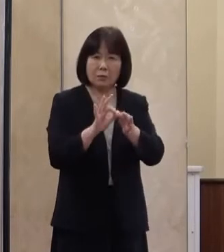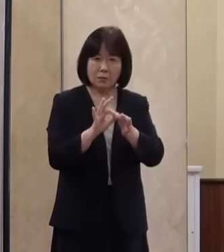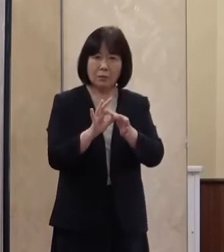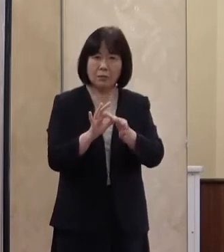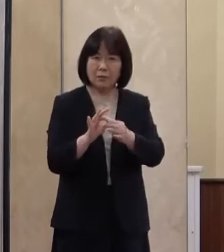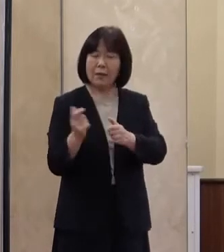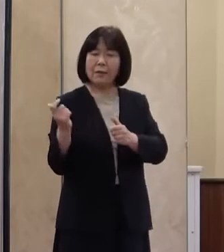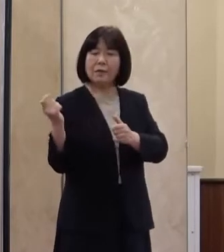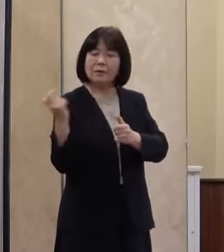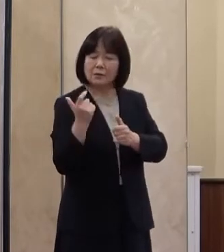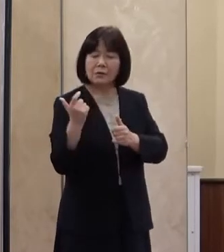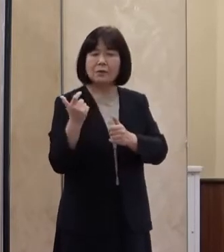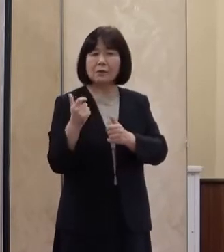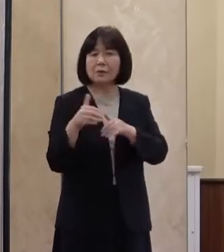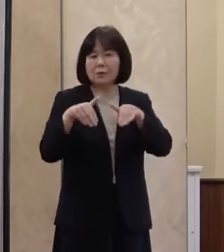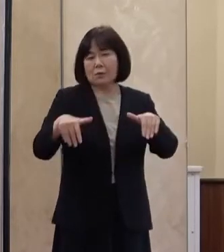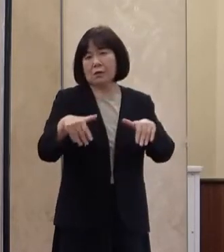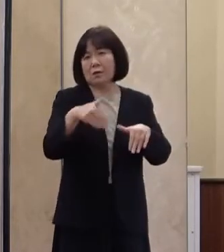体制は強化、